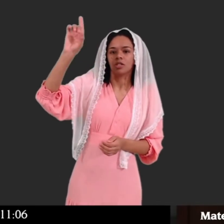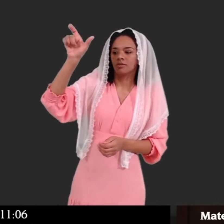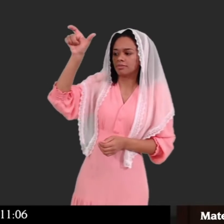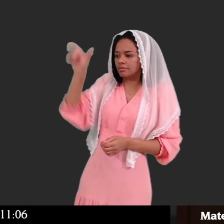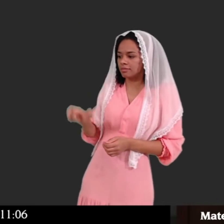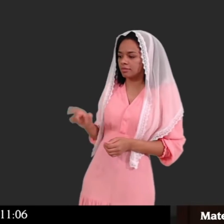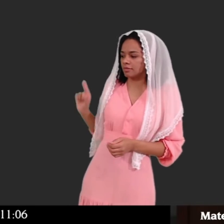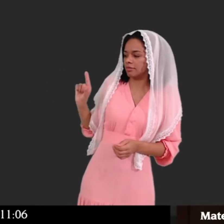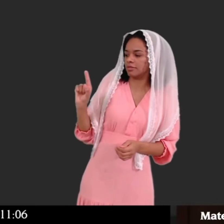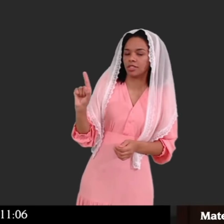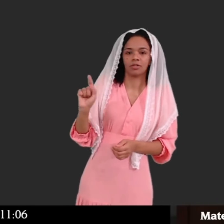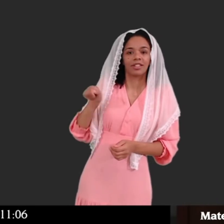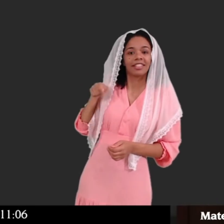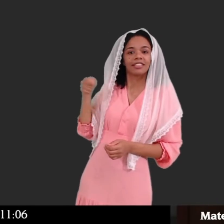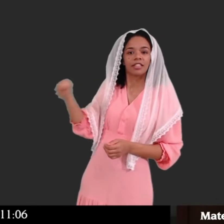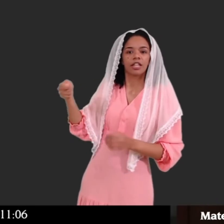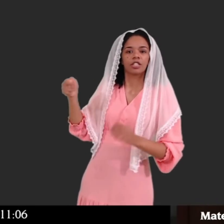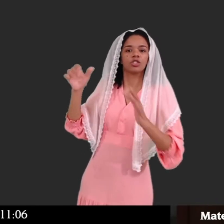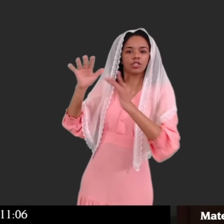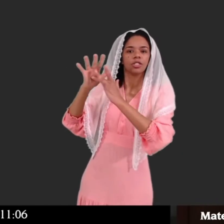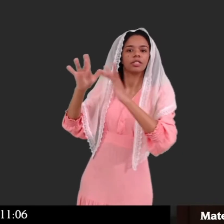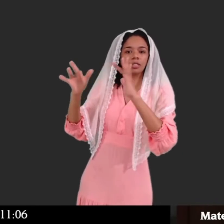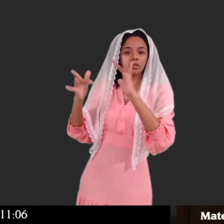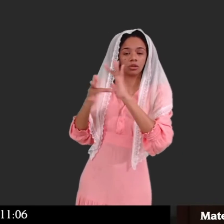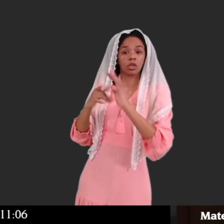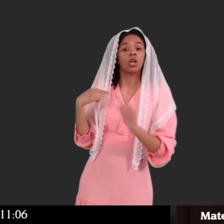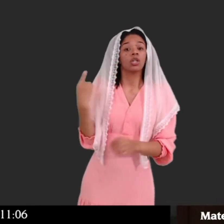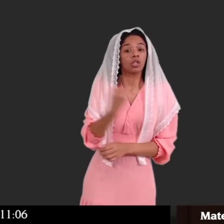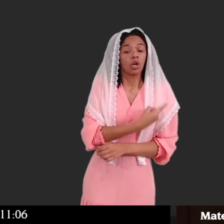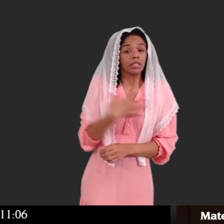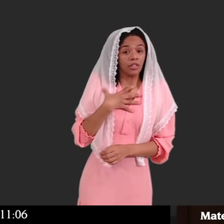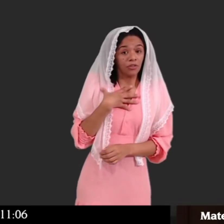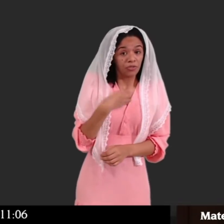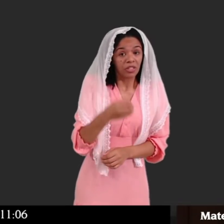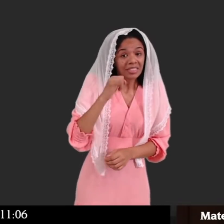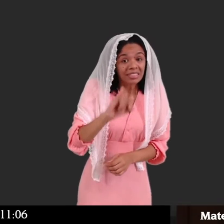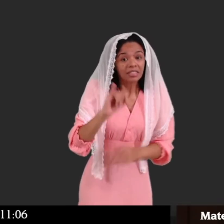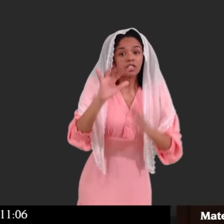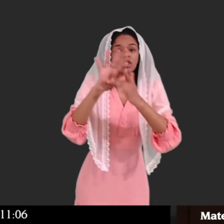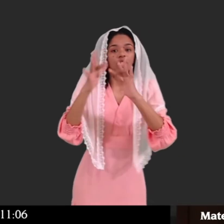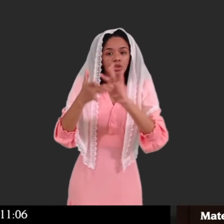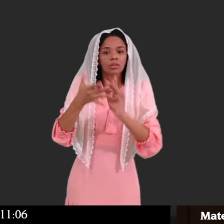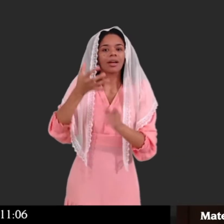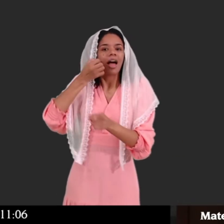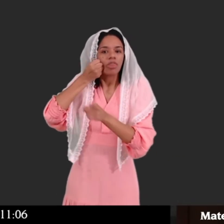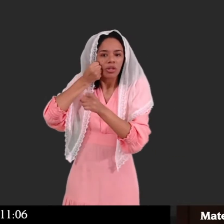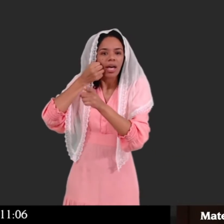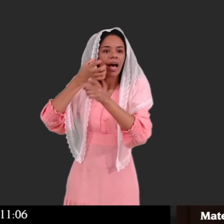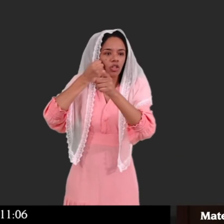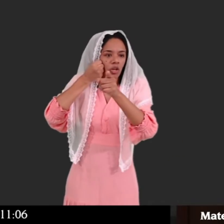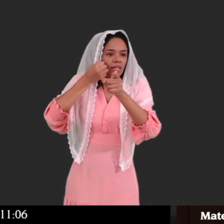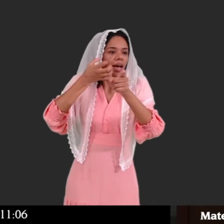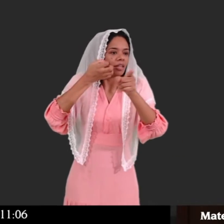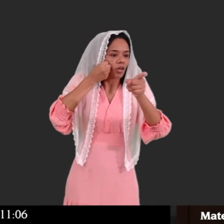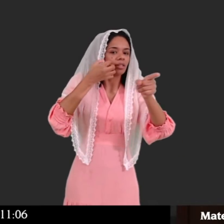Jesus. Você e eu só seremos filho debaixo da adoção da cruz. Senão, não é filho.